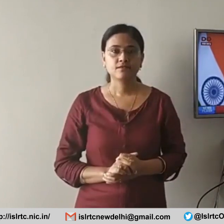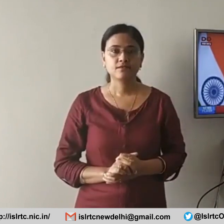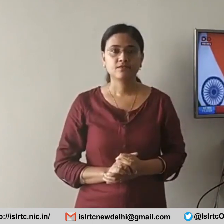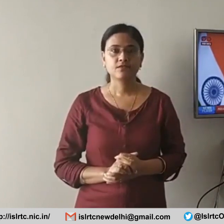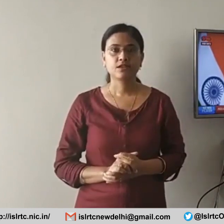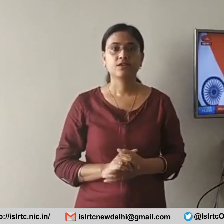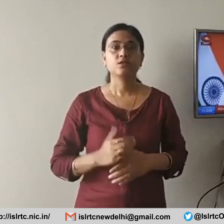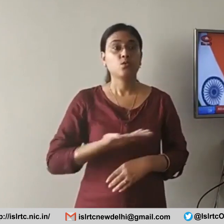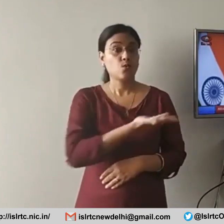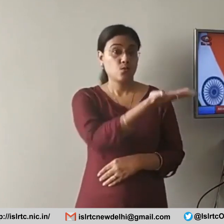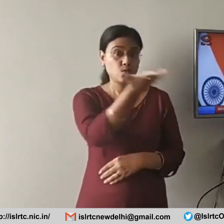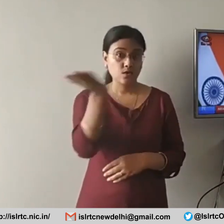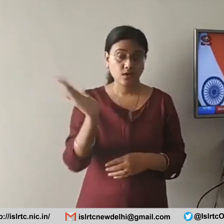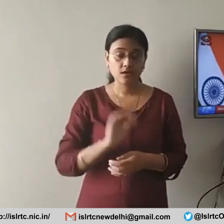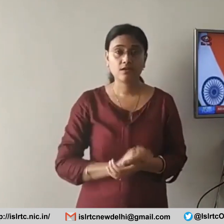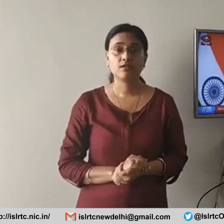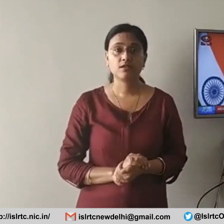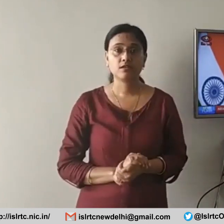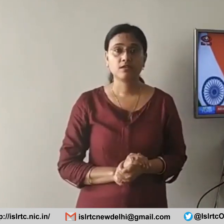आप लोगों ने